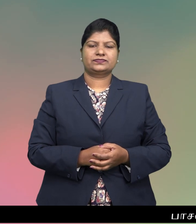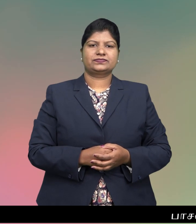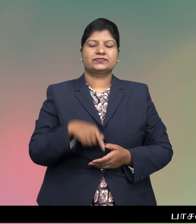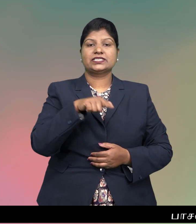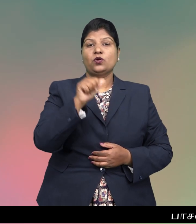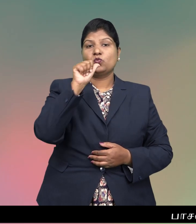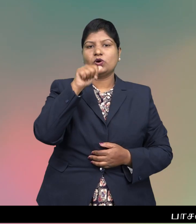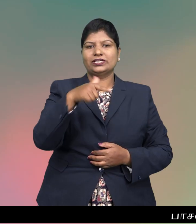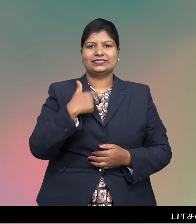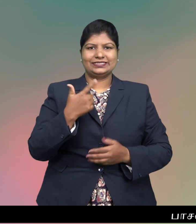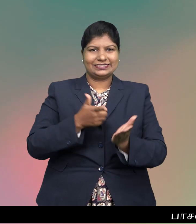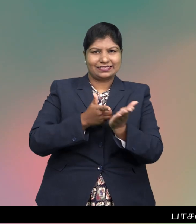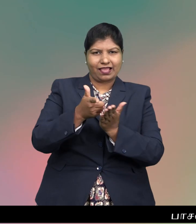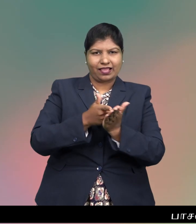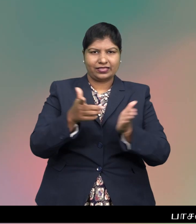பாசனத்திற்கான நீர்.